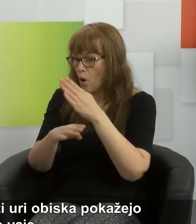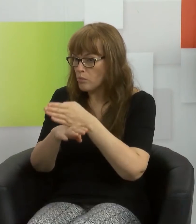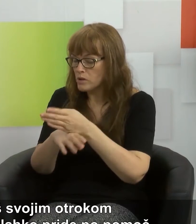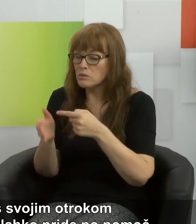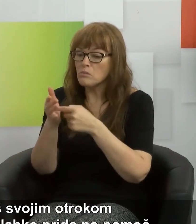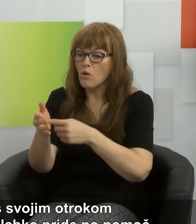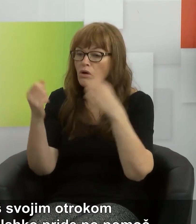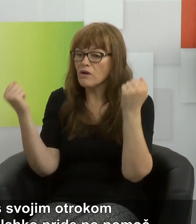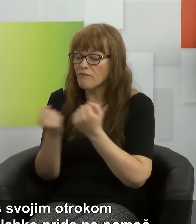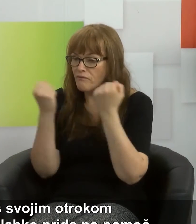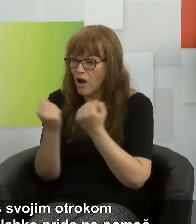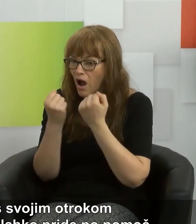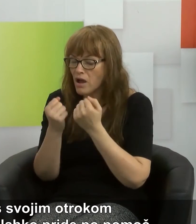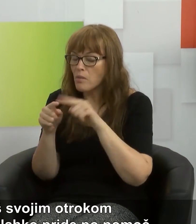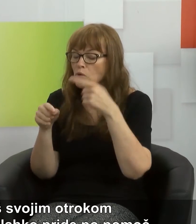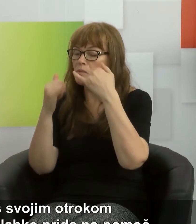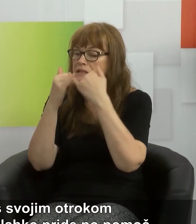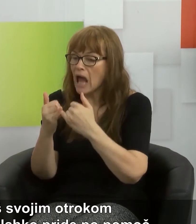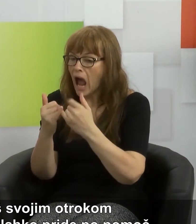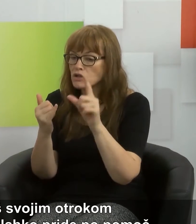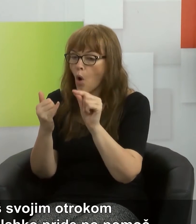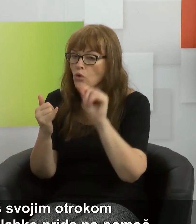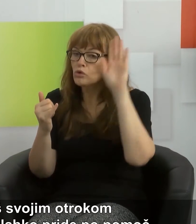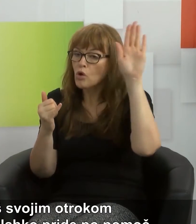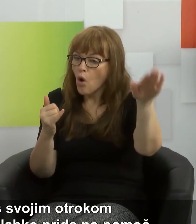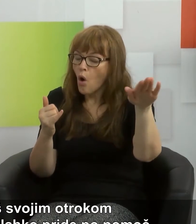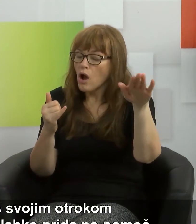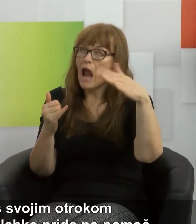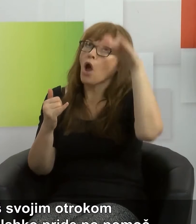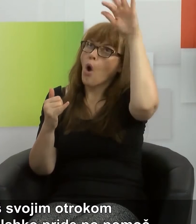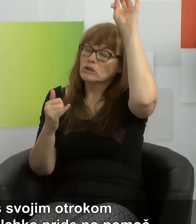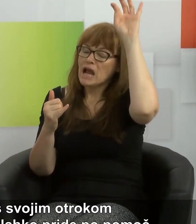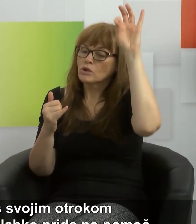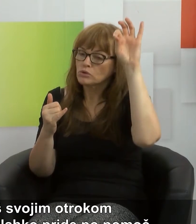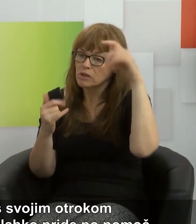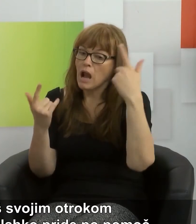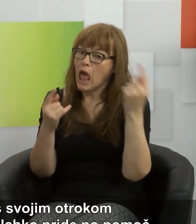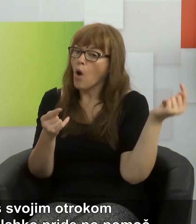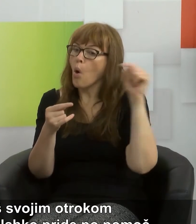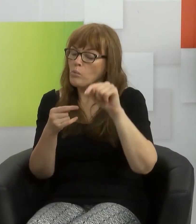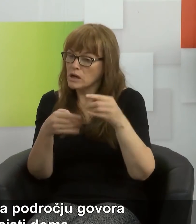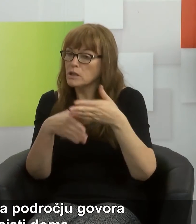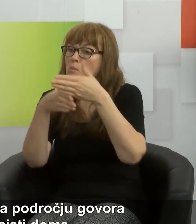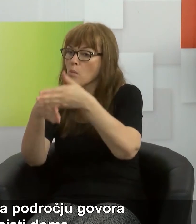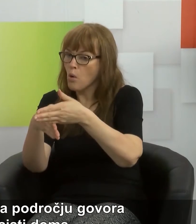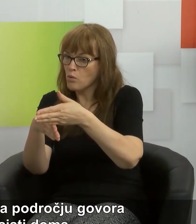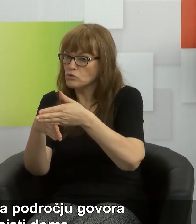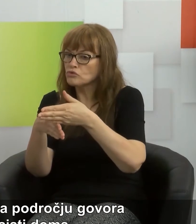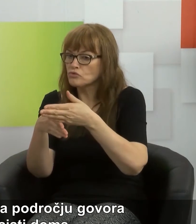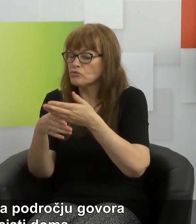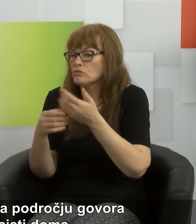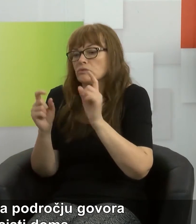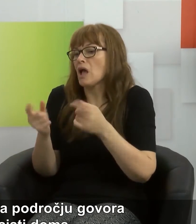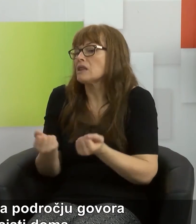delajo vaje, ki jih pa more starš s svojim otrokom ali odrasla oseba, ki tudi lahko pride po pomoč za, ne